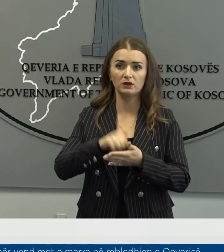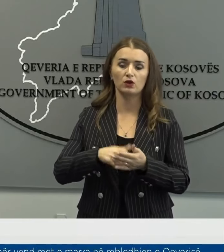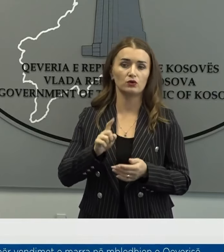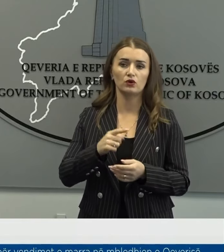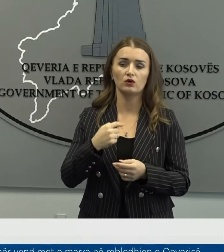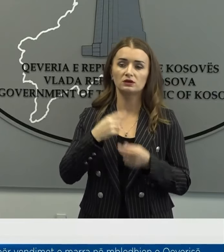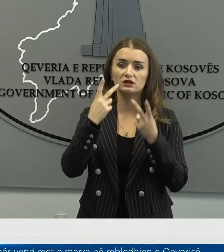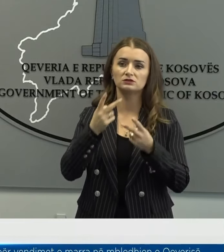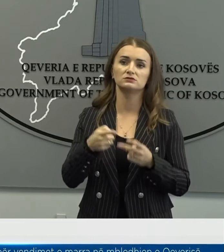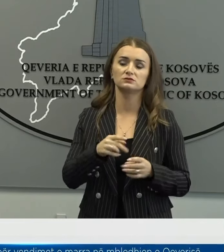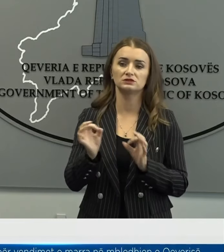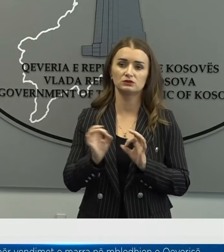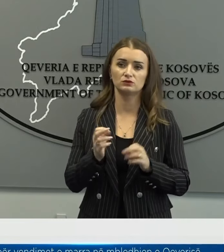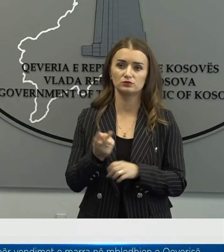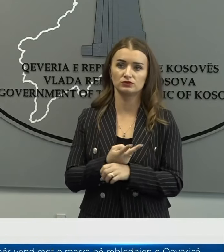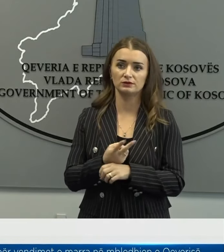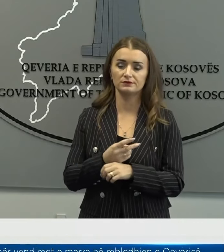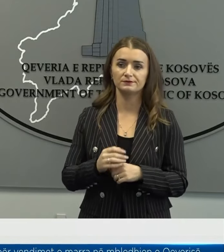i mbeshin.